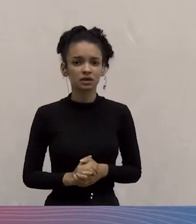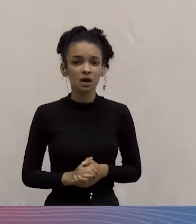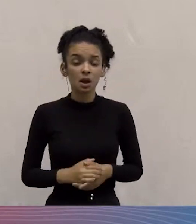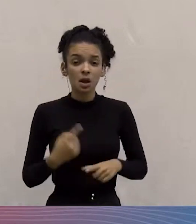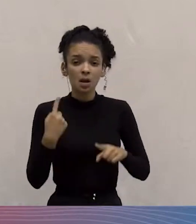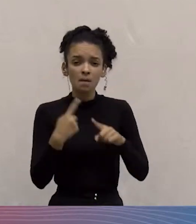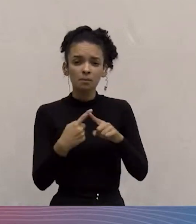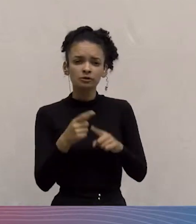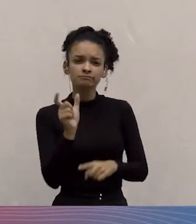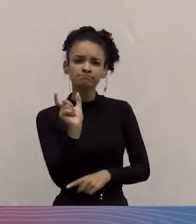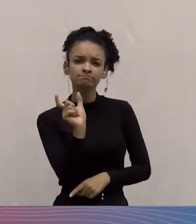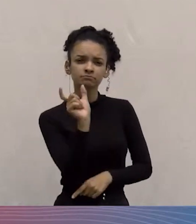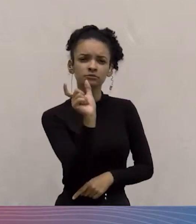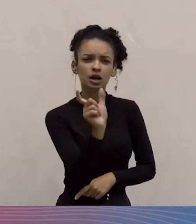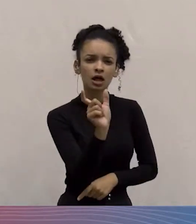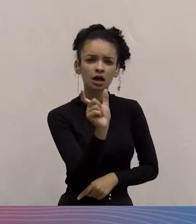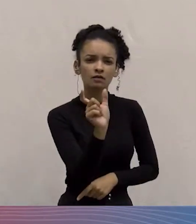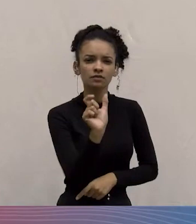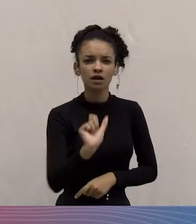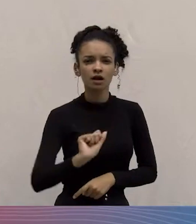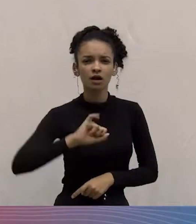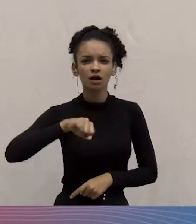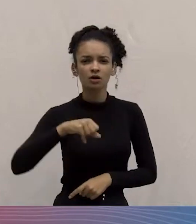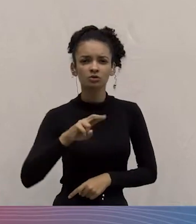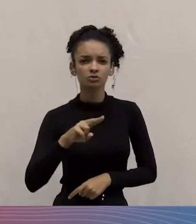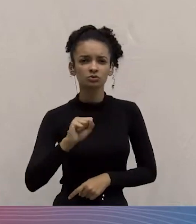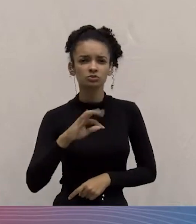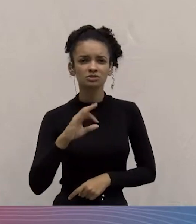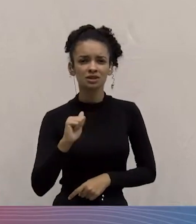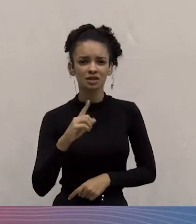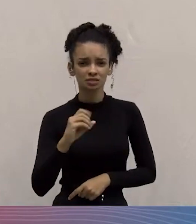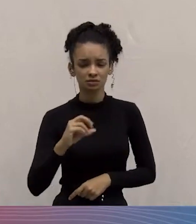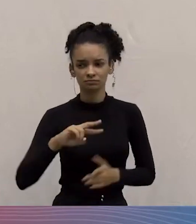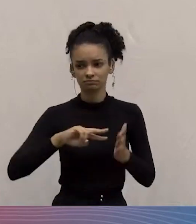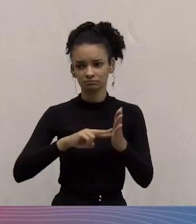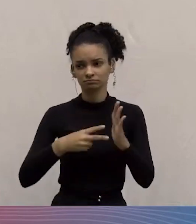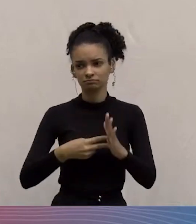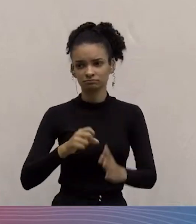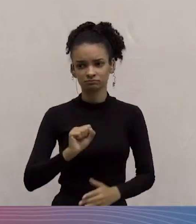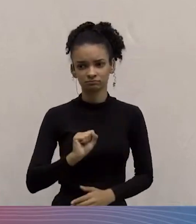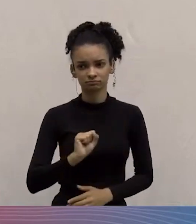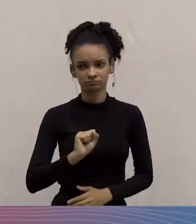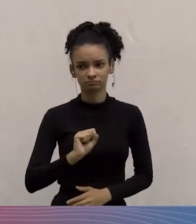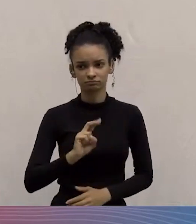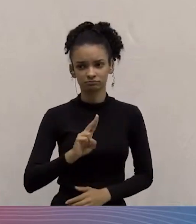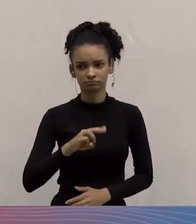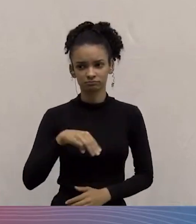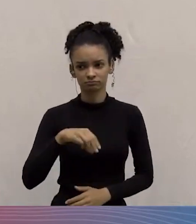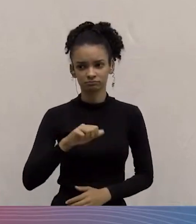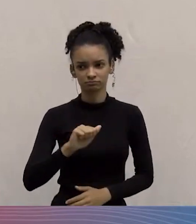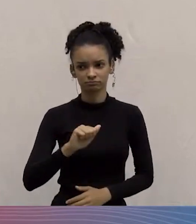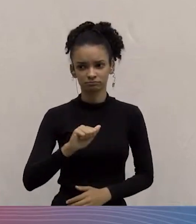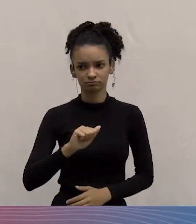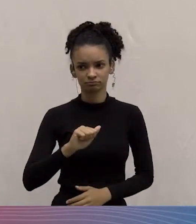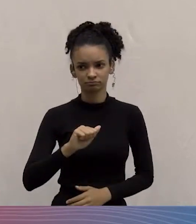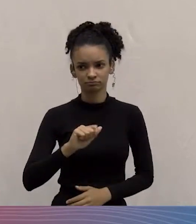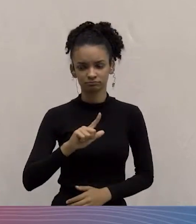Porque essa palavra bem ajustado é sunarmologel, significa